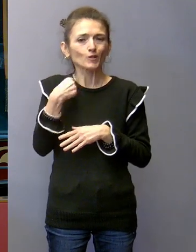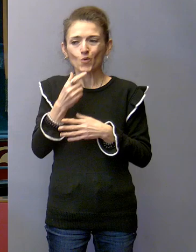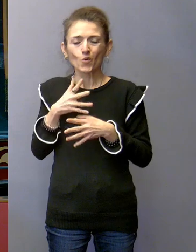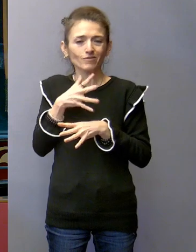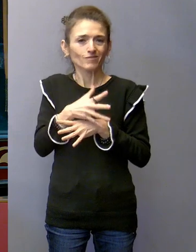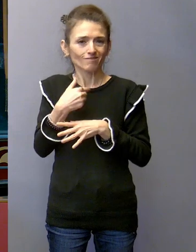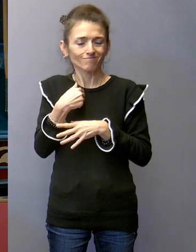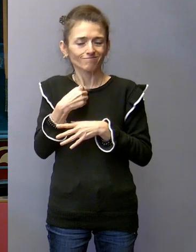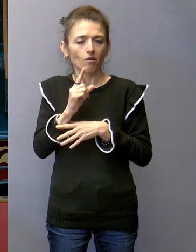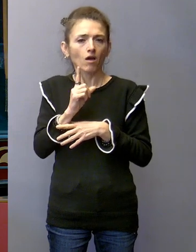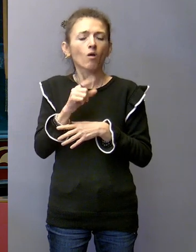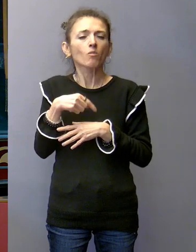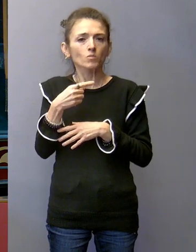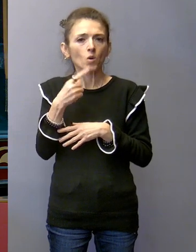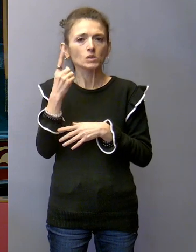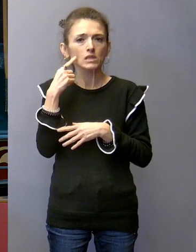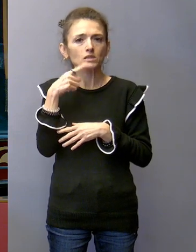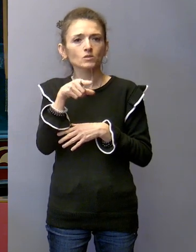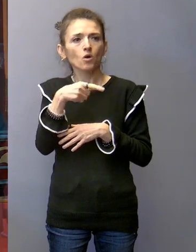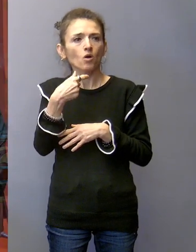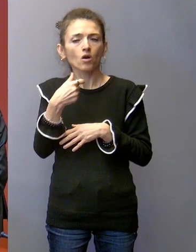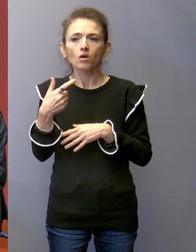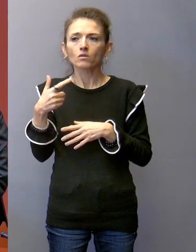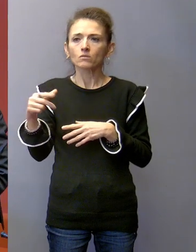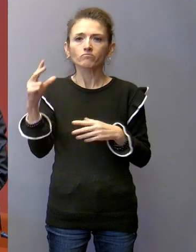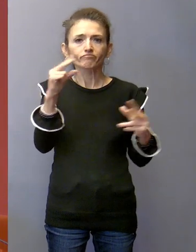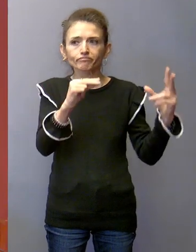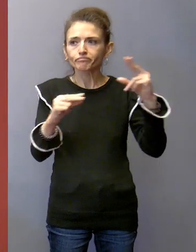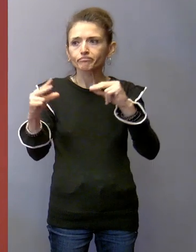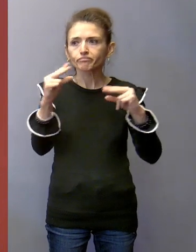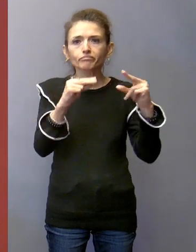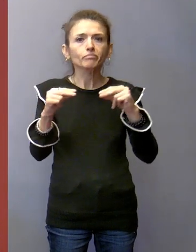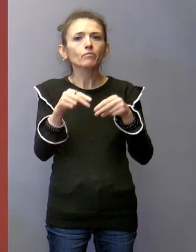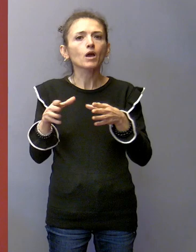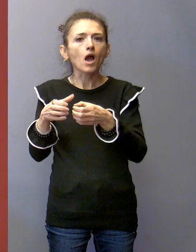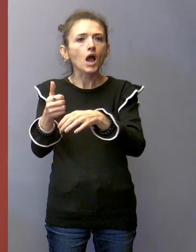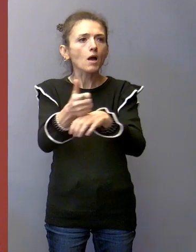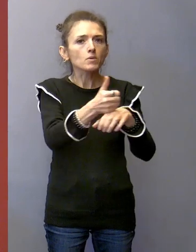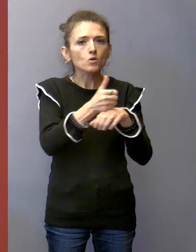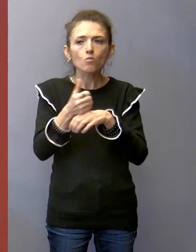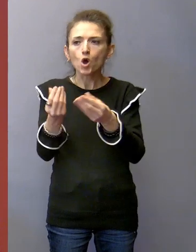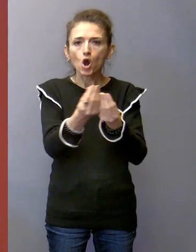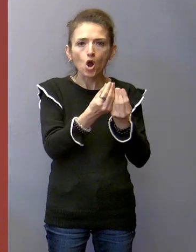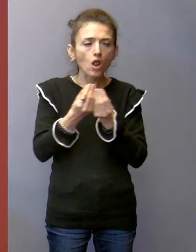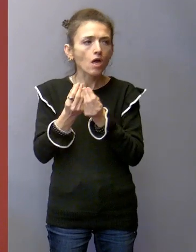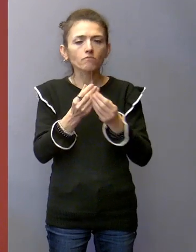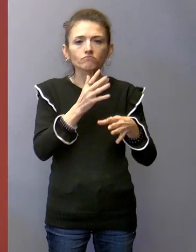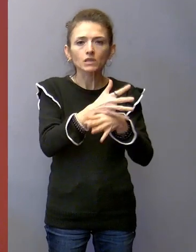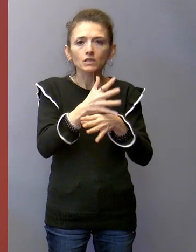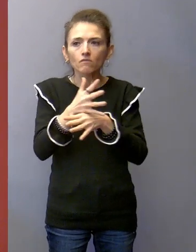dopo aver sentito presidente gli interventi dei colleghi capigruppo o comunque dei colleghi sono intervenuti